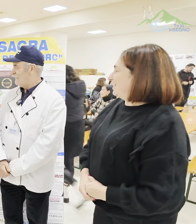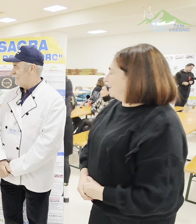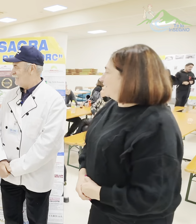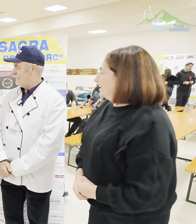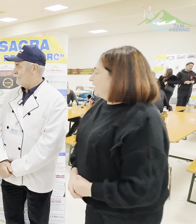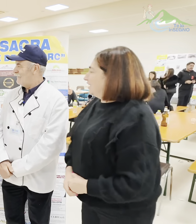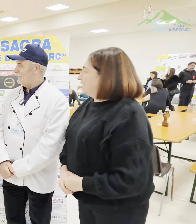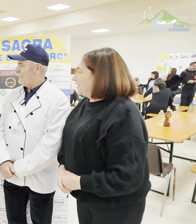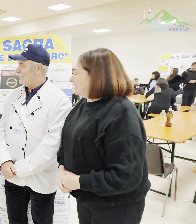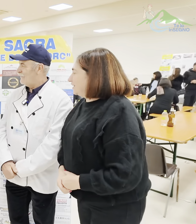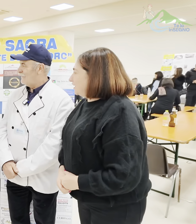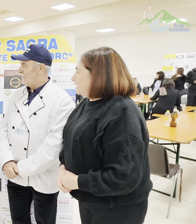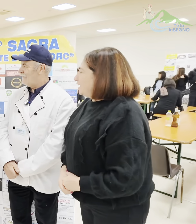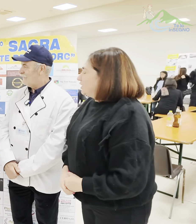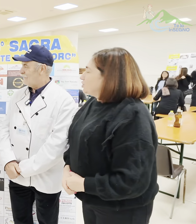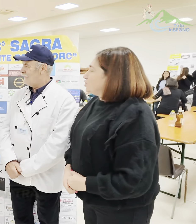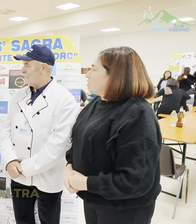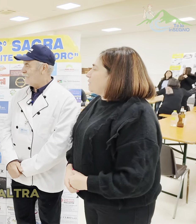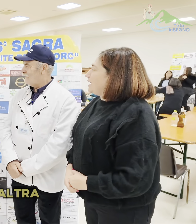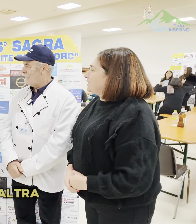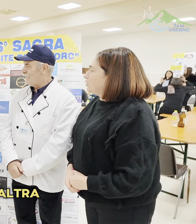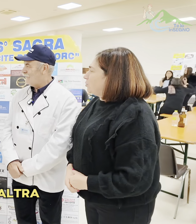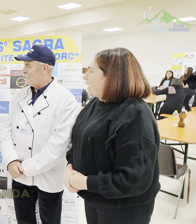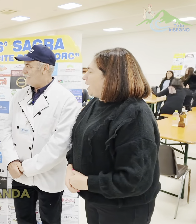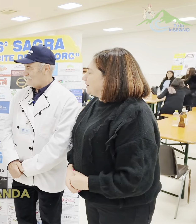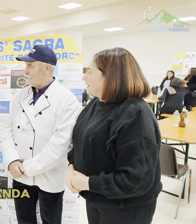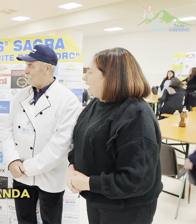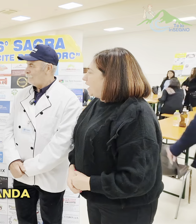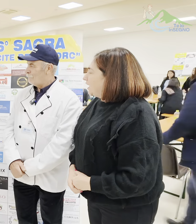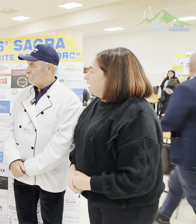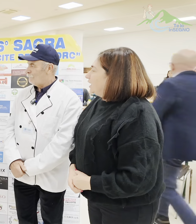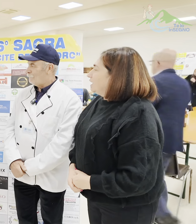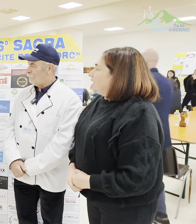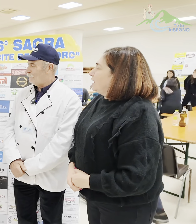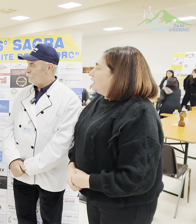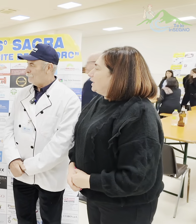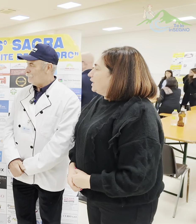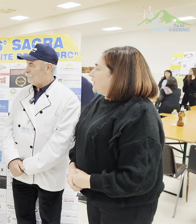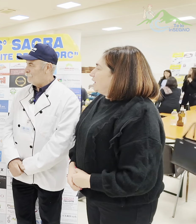Un'altra domanda. C'è un'altra domanda.